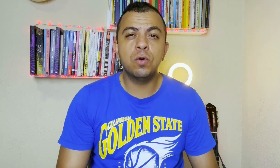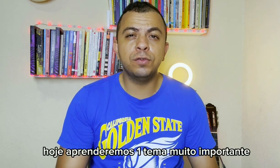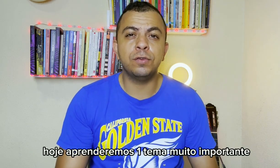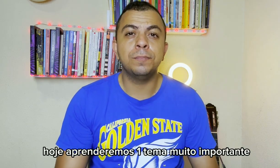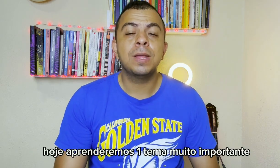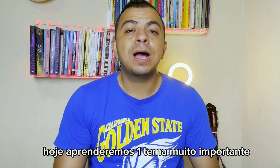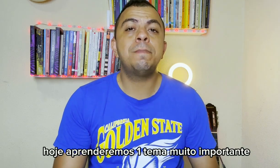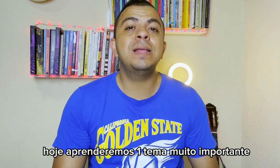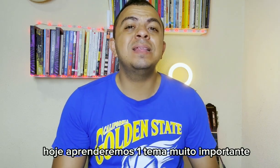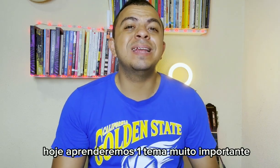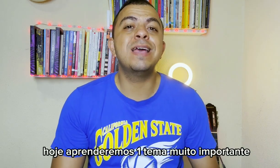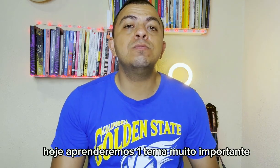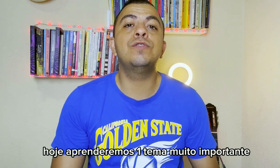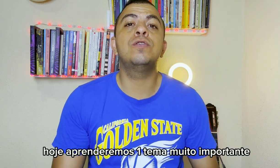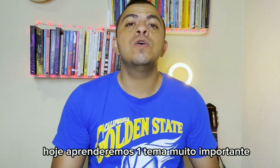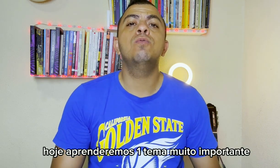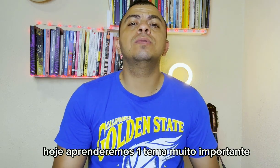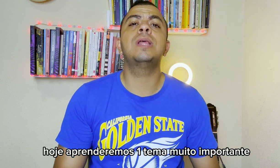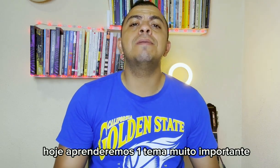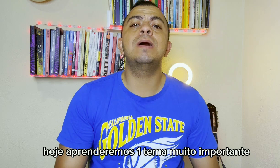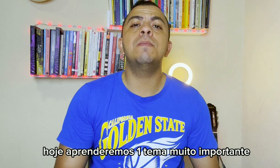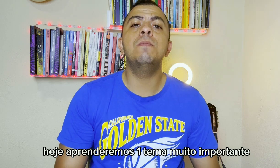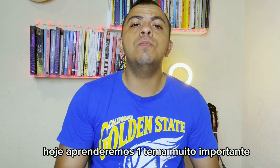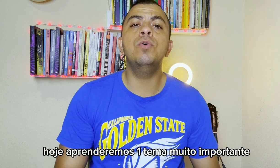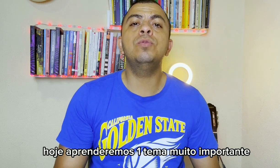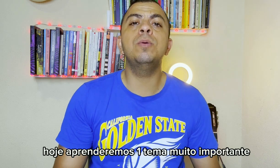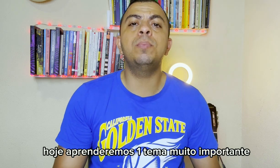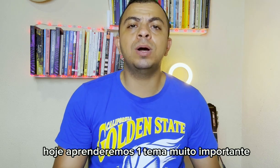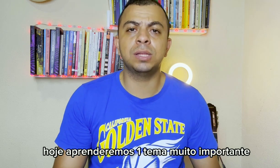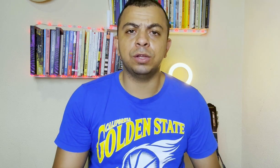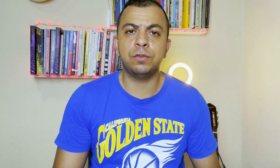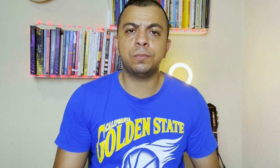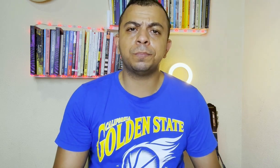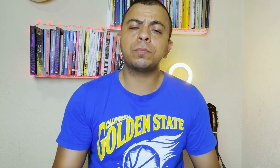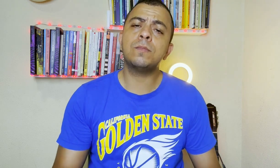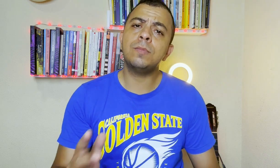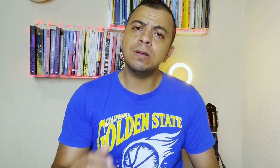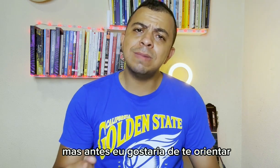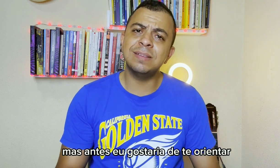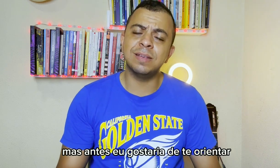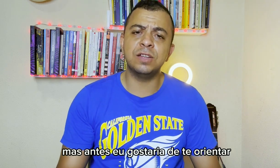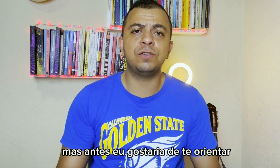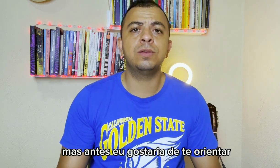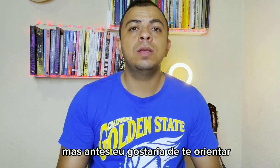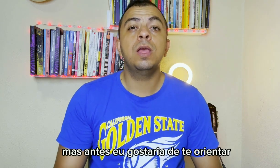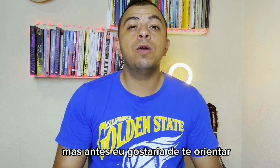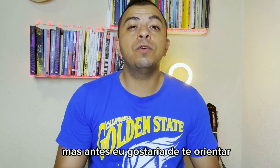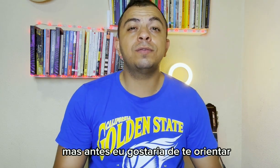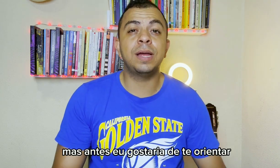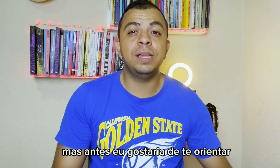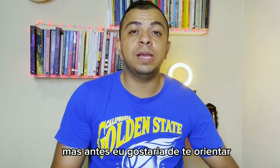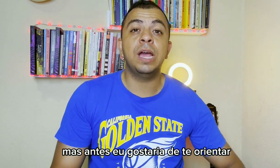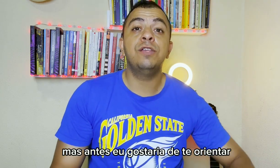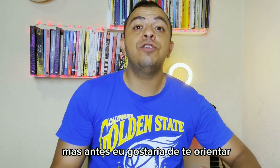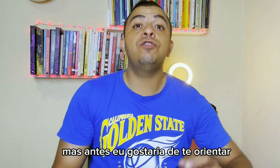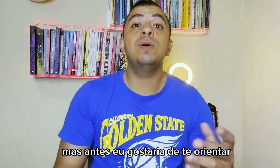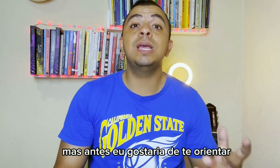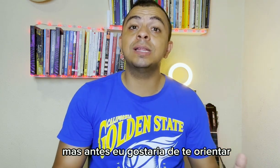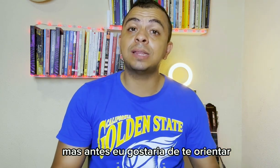Hoje aprenderemos um tema muito importante. Mas antes, eu gostaria de te